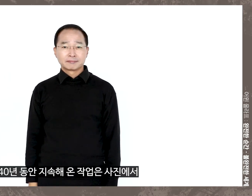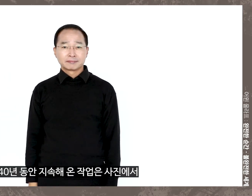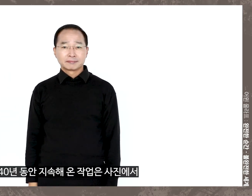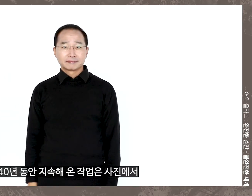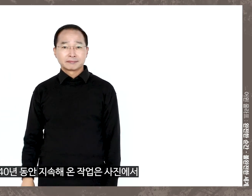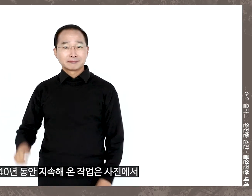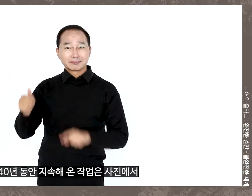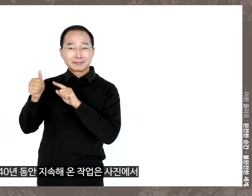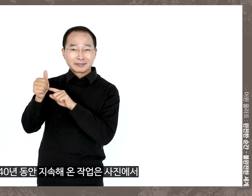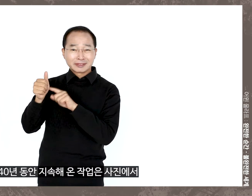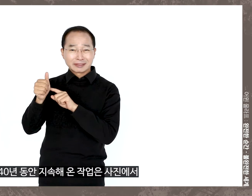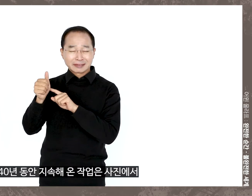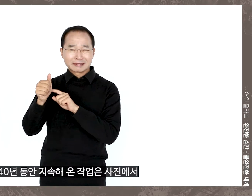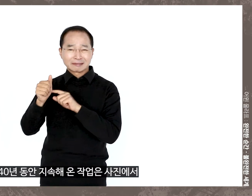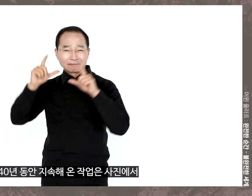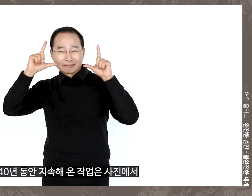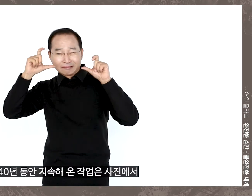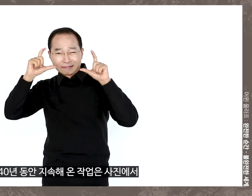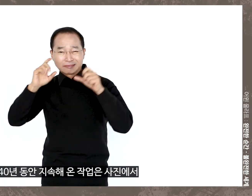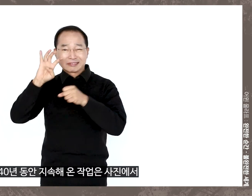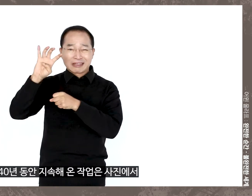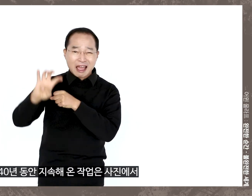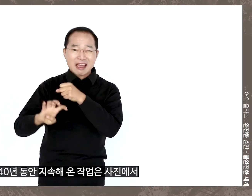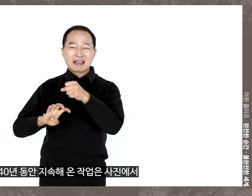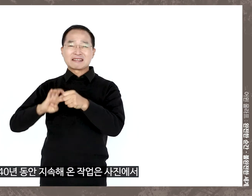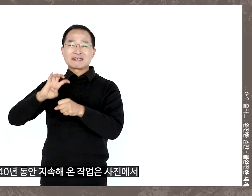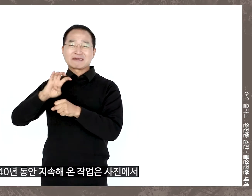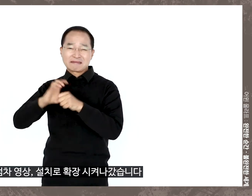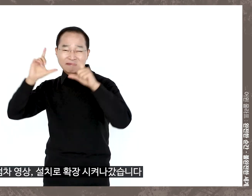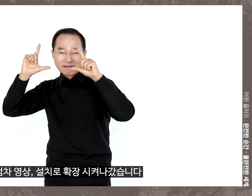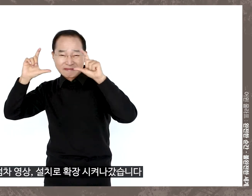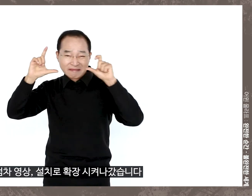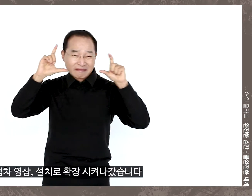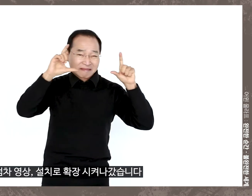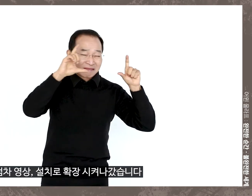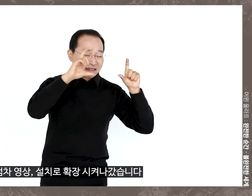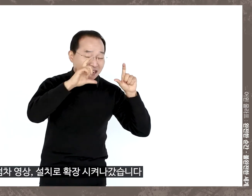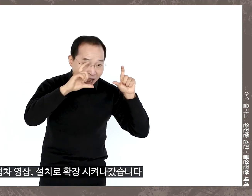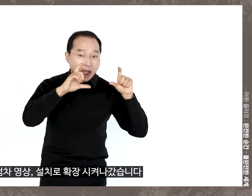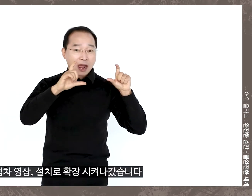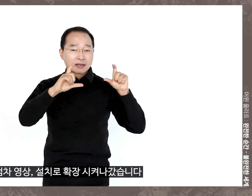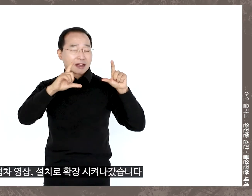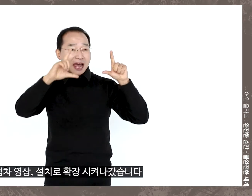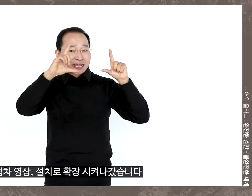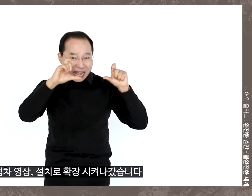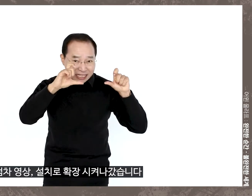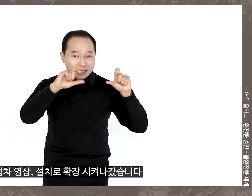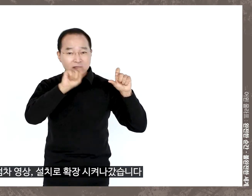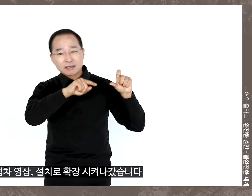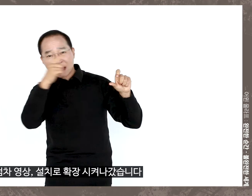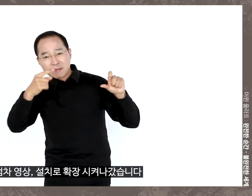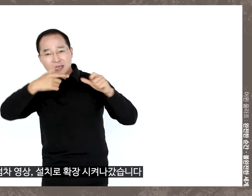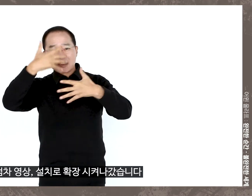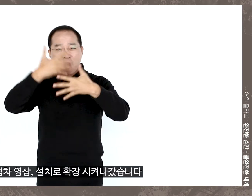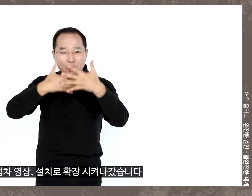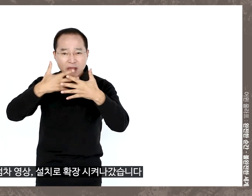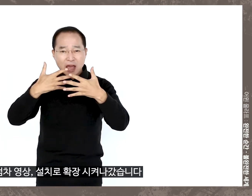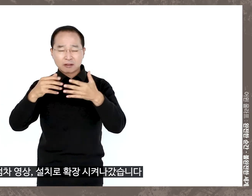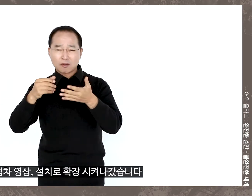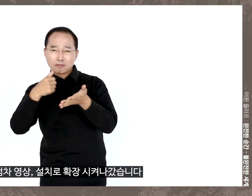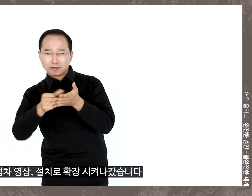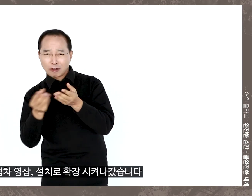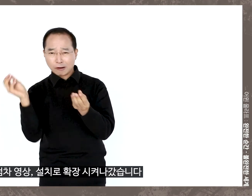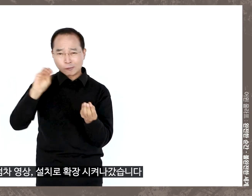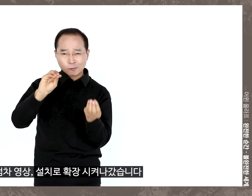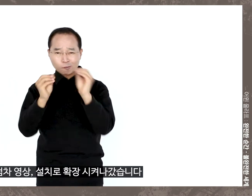40년 동안 지속해온 작업은 사진에서 점차 영상, 설치로